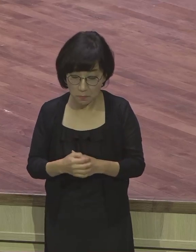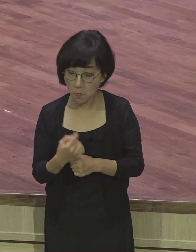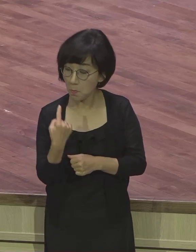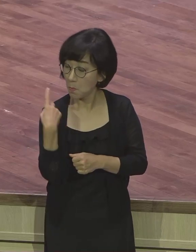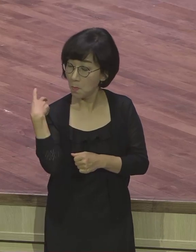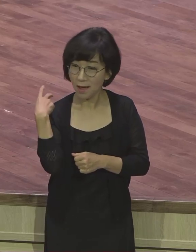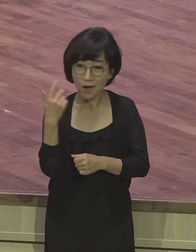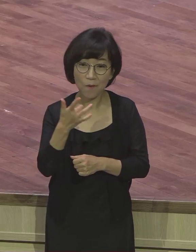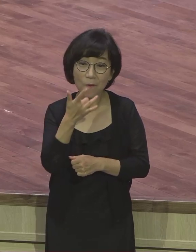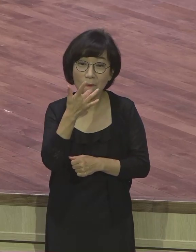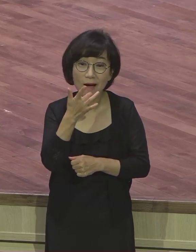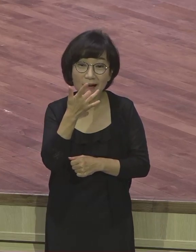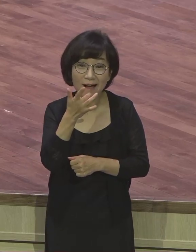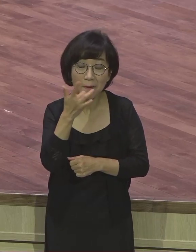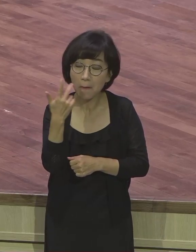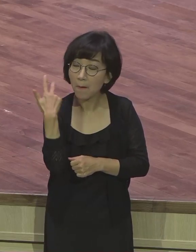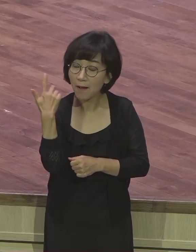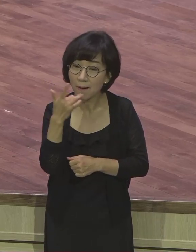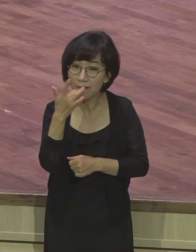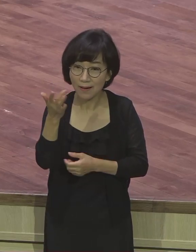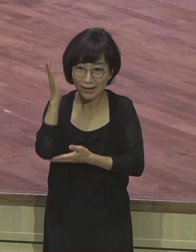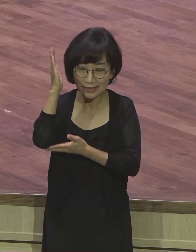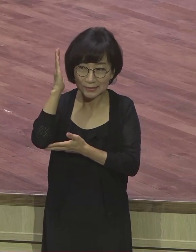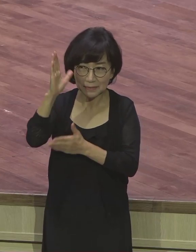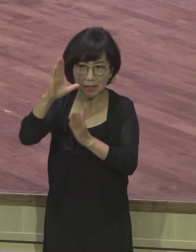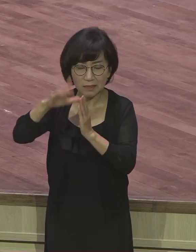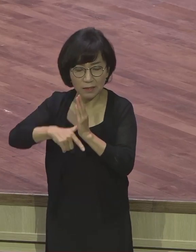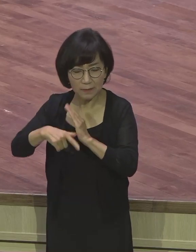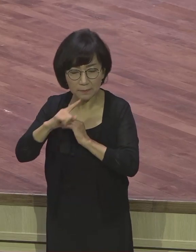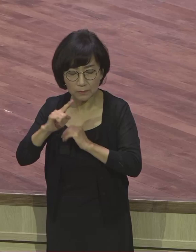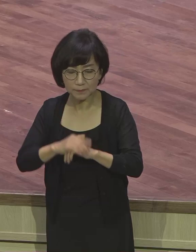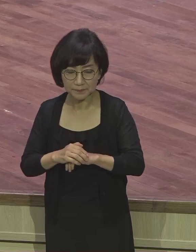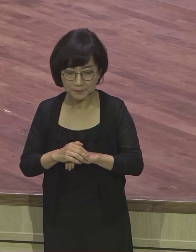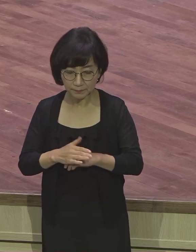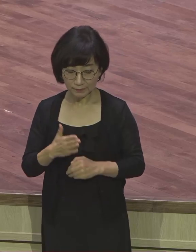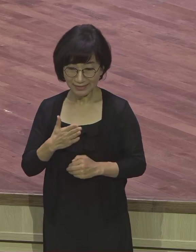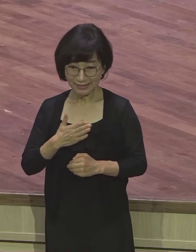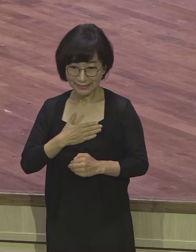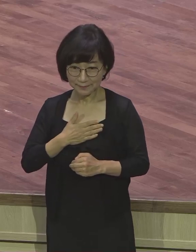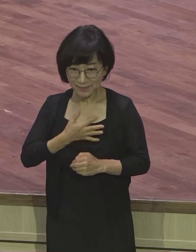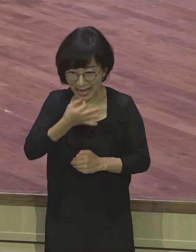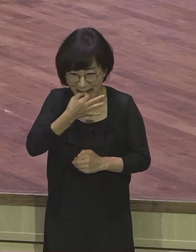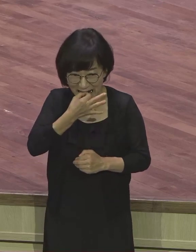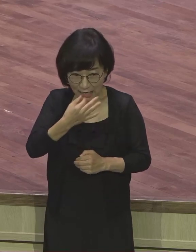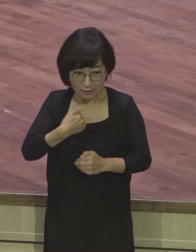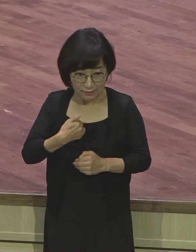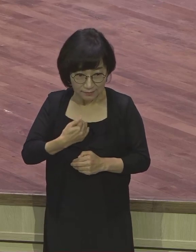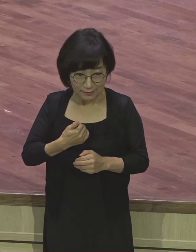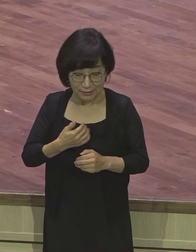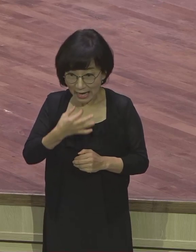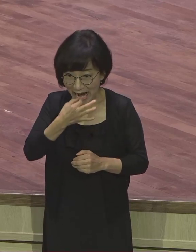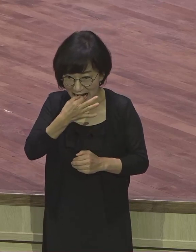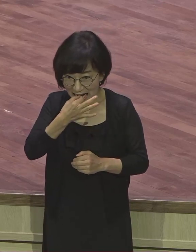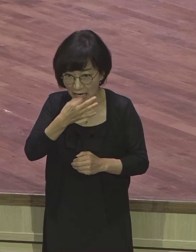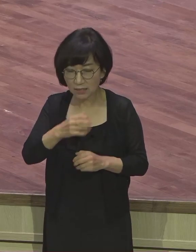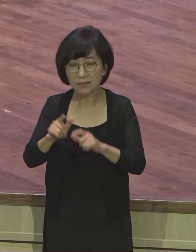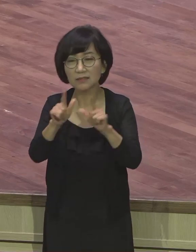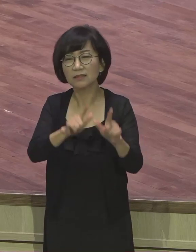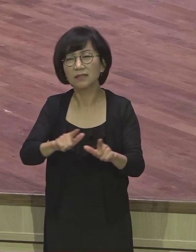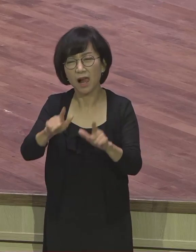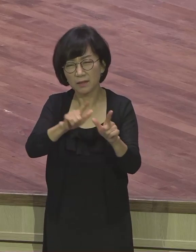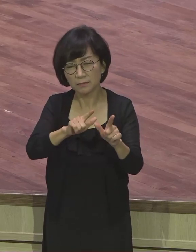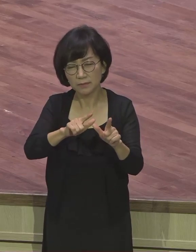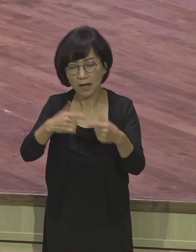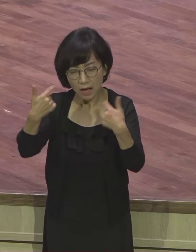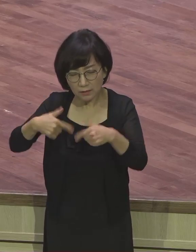집회에서도 강조됐지만 나 중심의 삶이 모든 문제의 시작이에요.